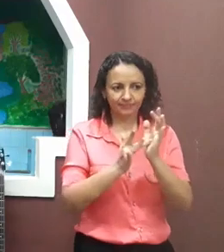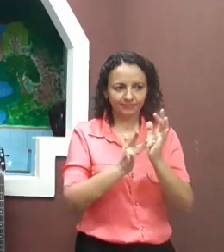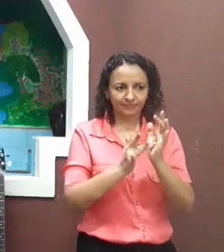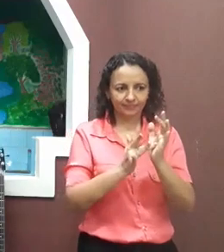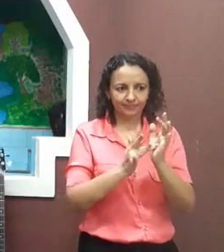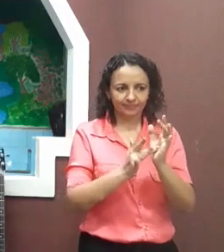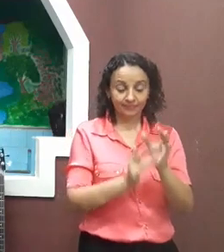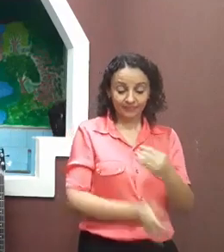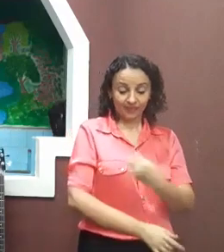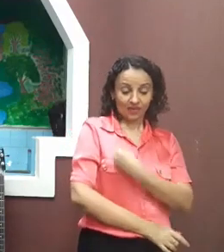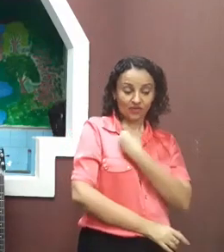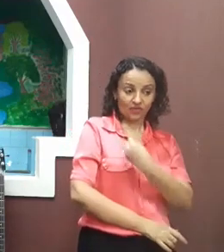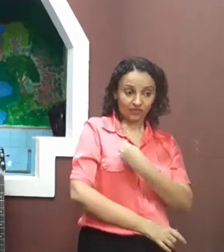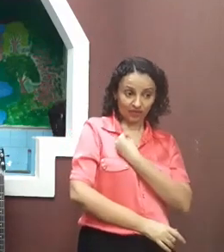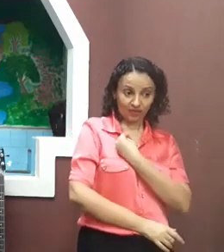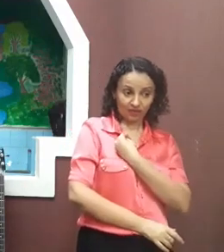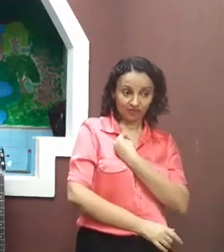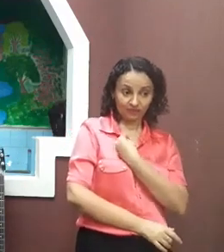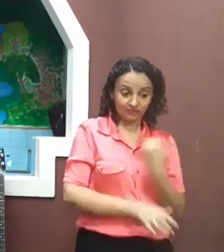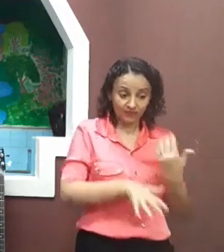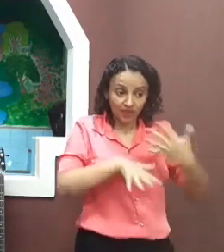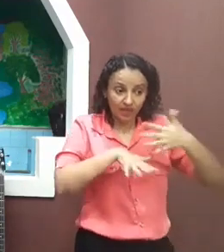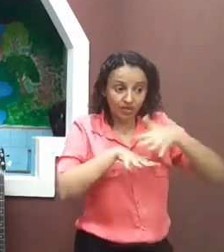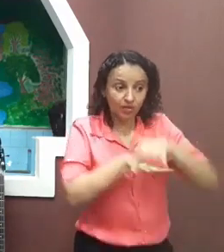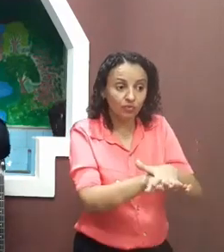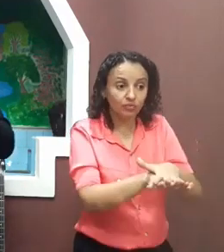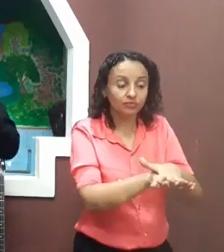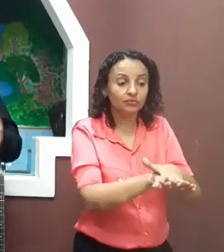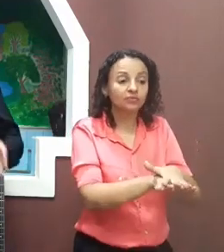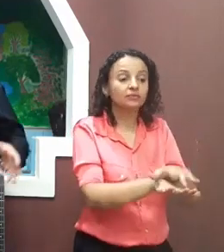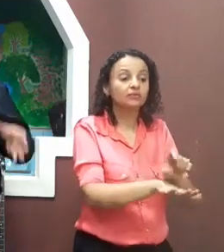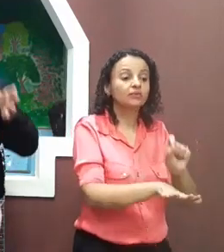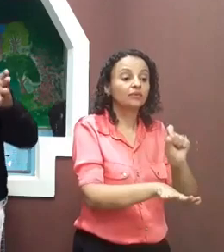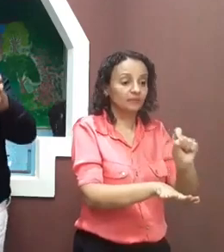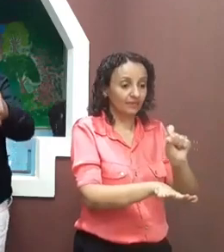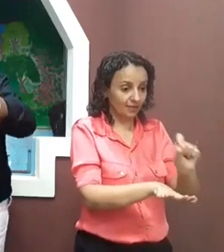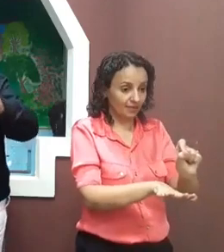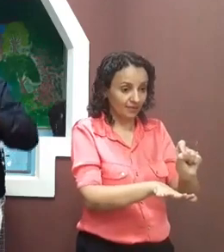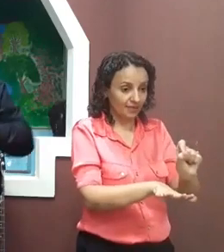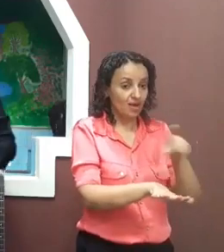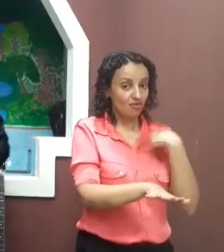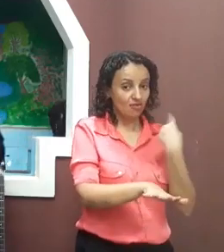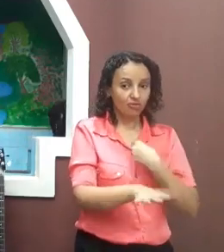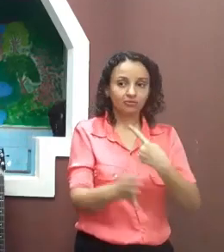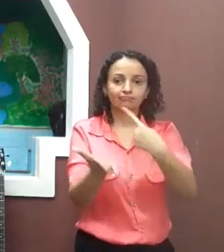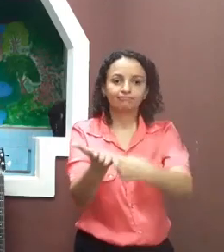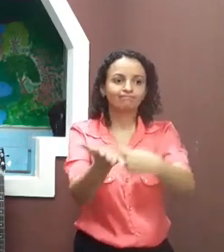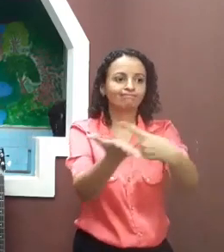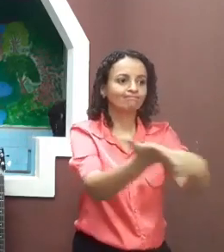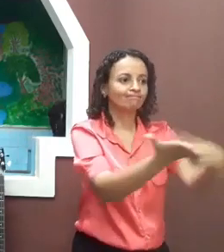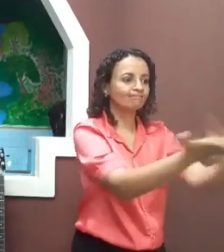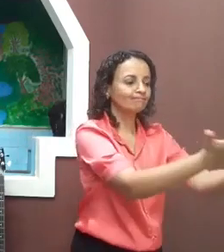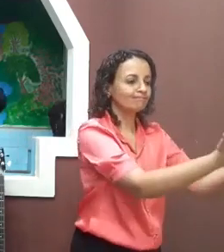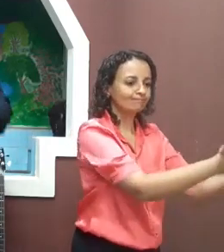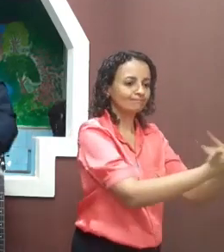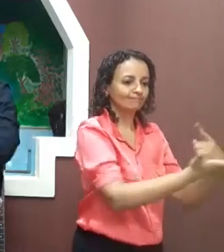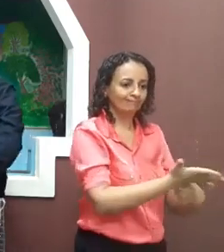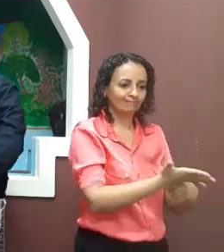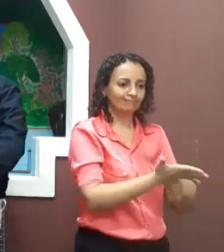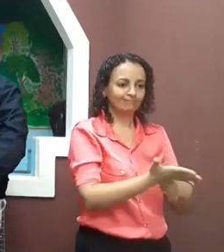Ela inclui compromisso com os outros cristãos. Isso se